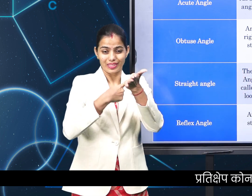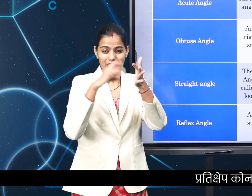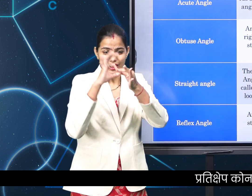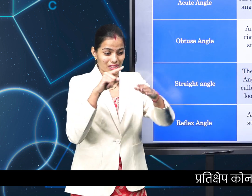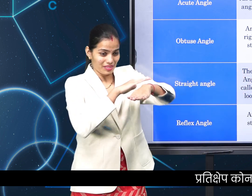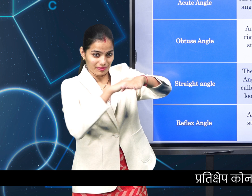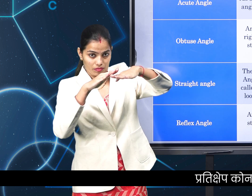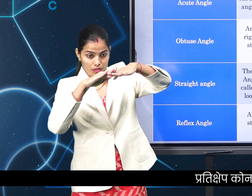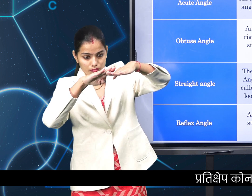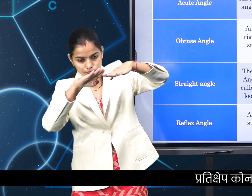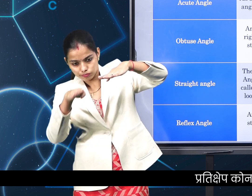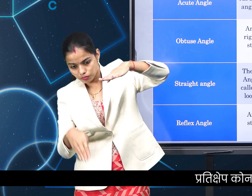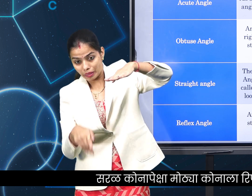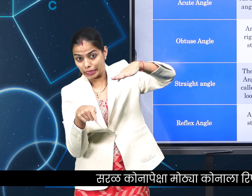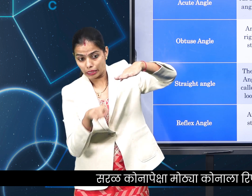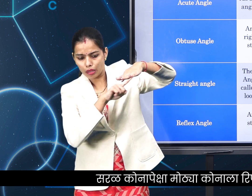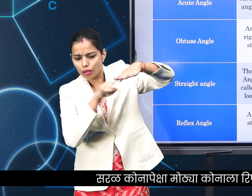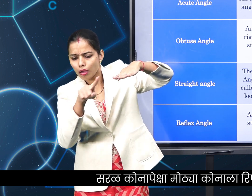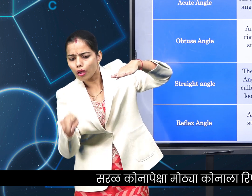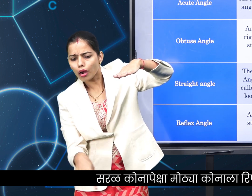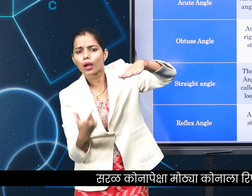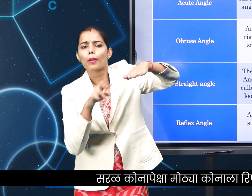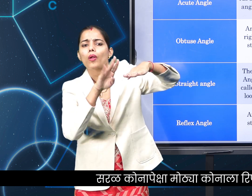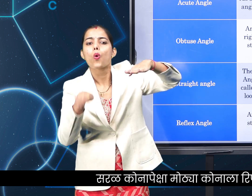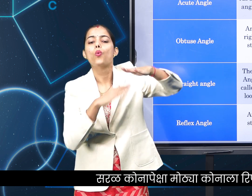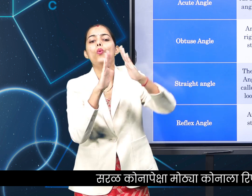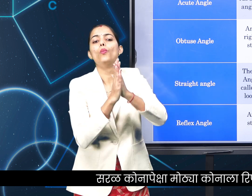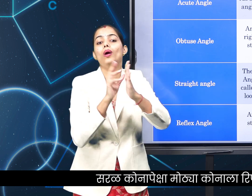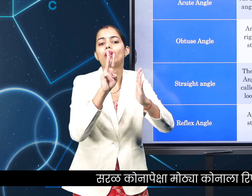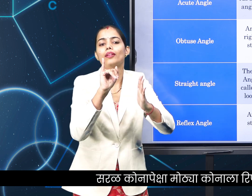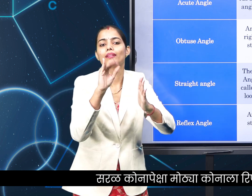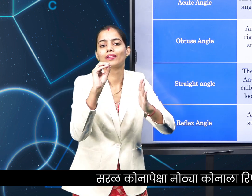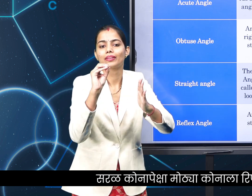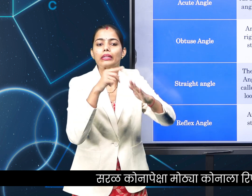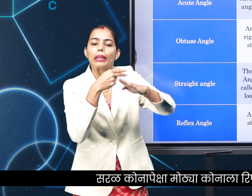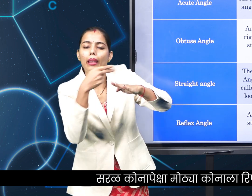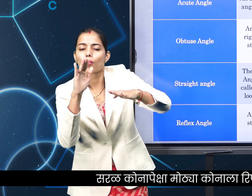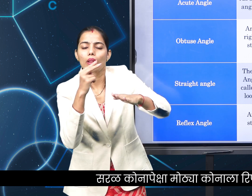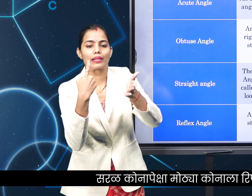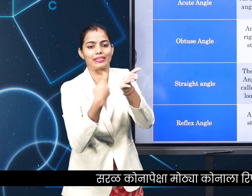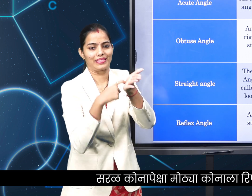प्रतिक्षेप कोन, सरळ कोनापेक्षा मोठ्या कोनाला रिफ्लेक्स कोन म्हणतात.